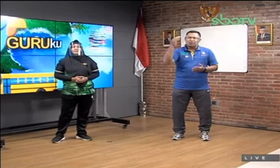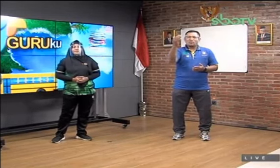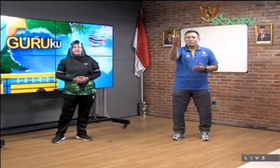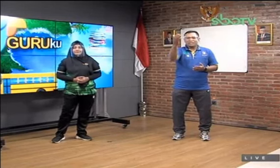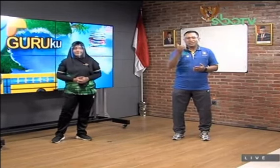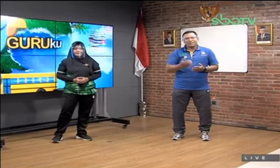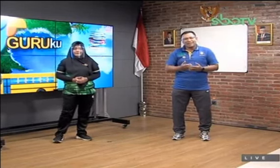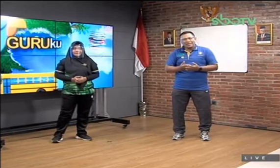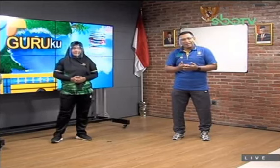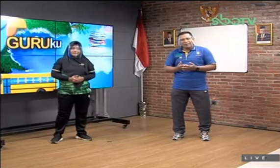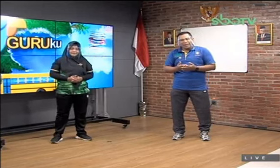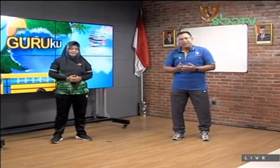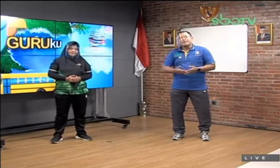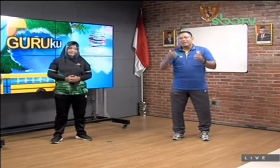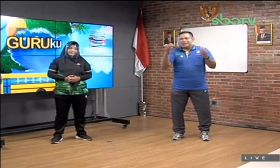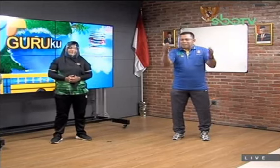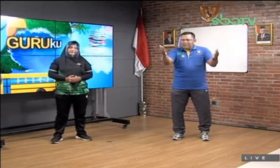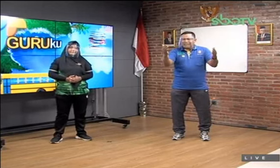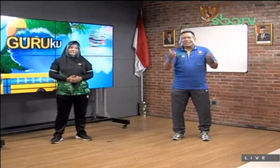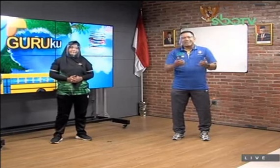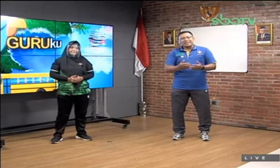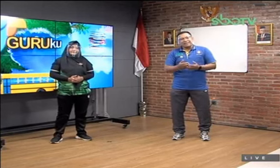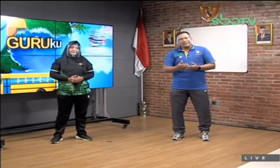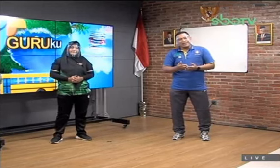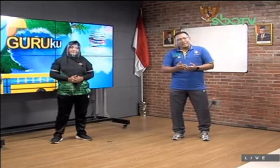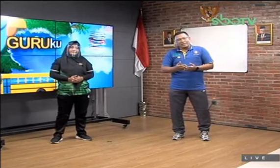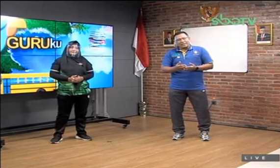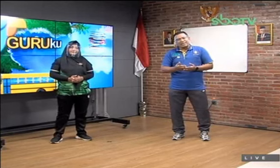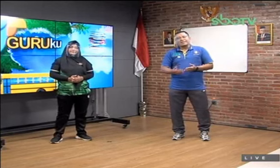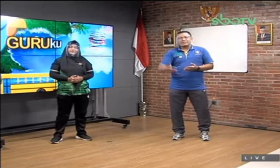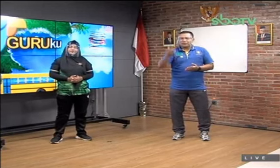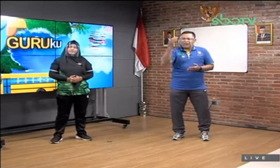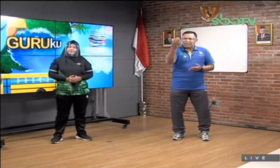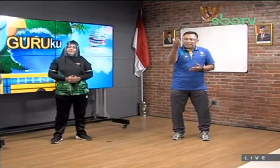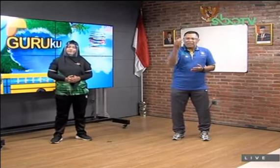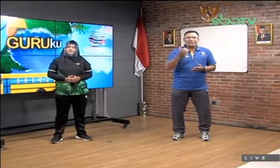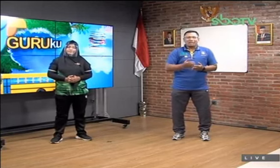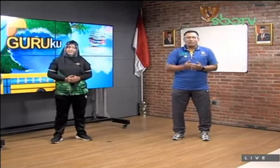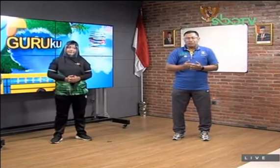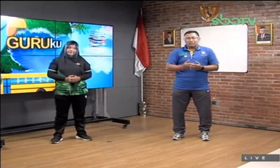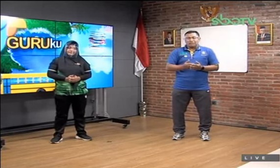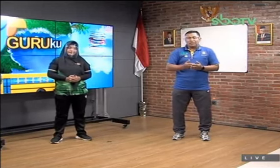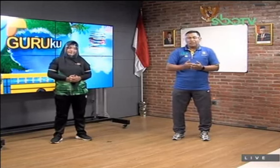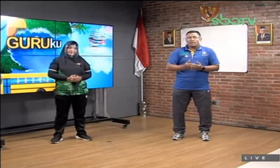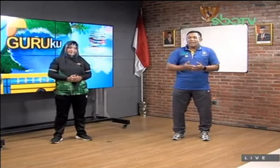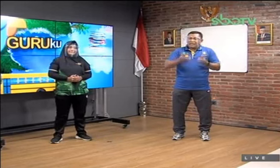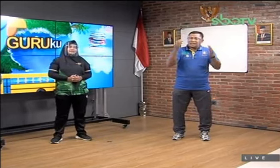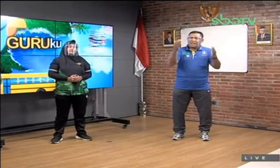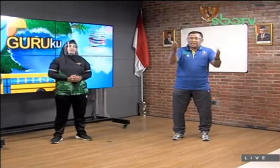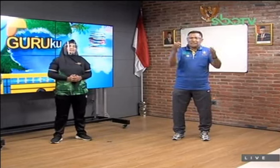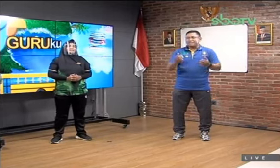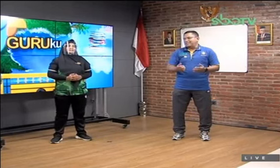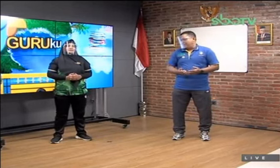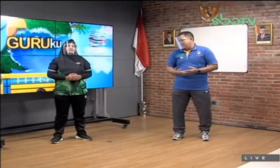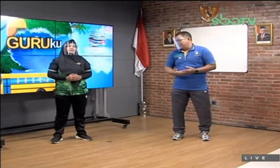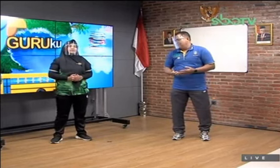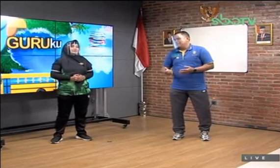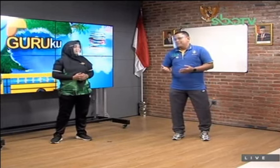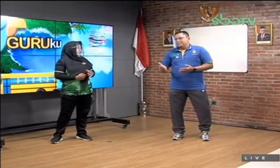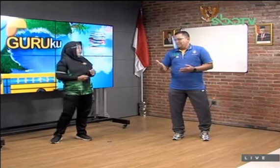Nah, untuk menjawab pertanyaan Bapak, perhatikan di layar TV kalian. Di situ akan terlihat jawaban yang telah